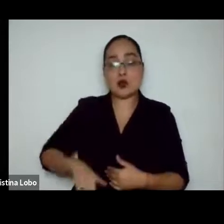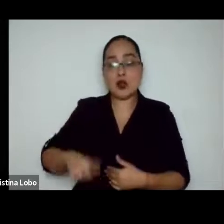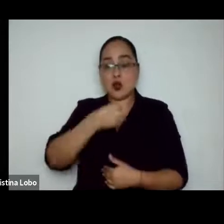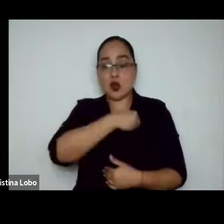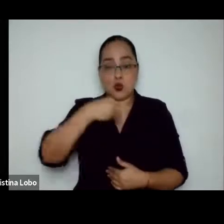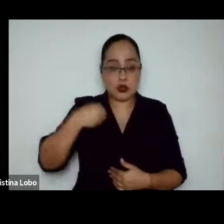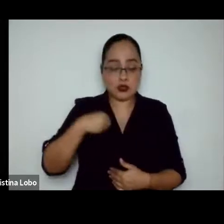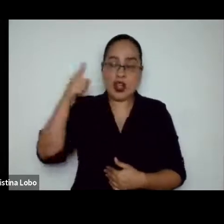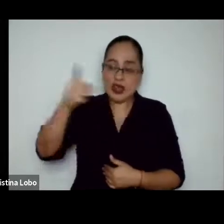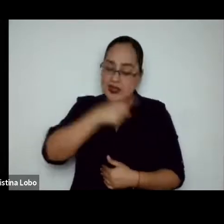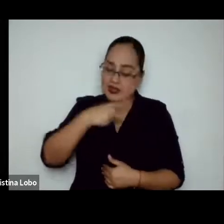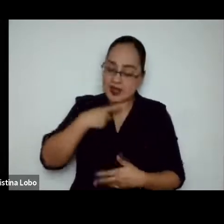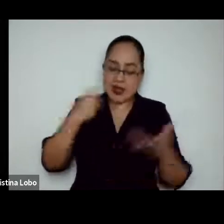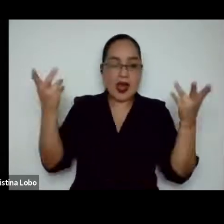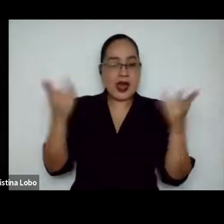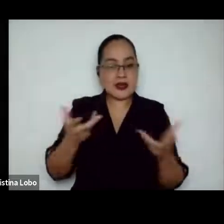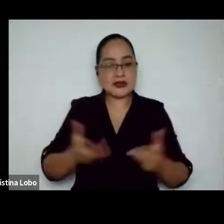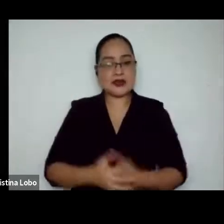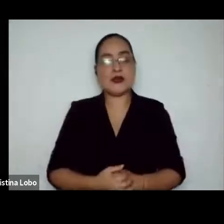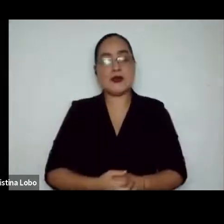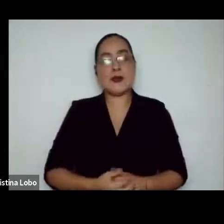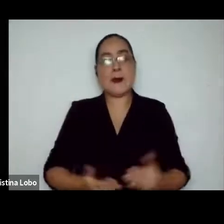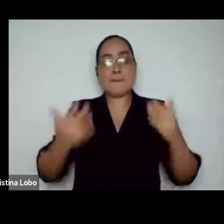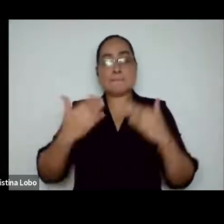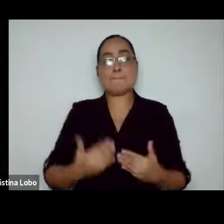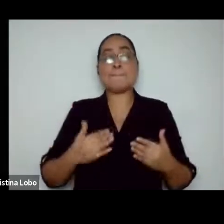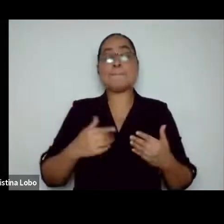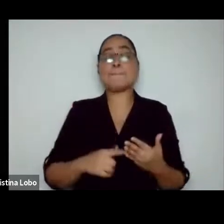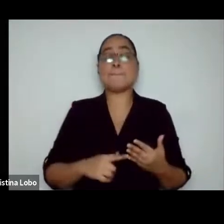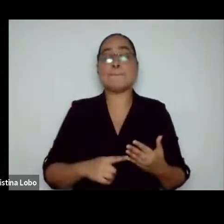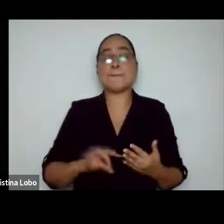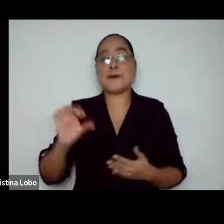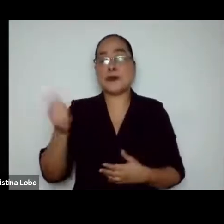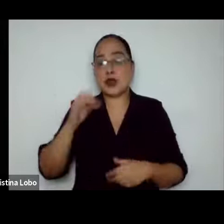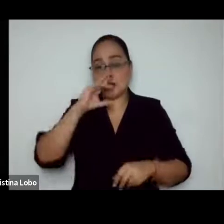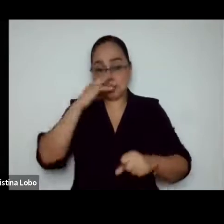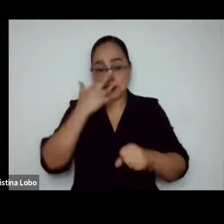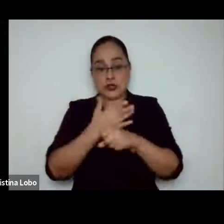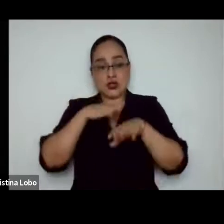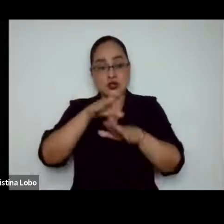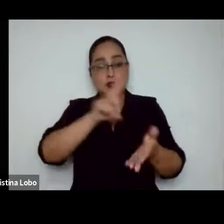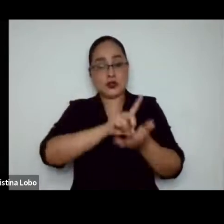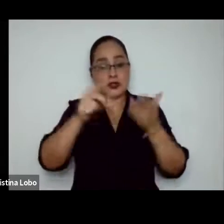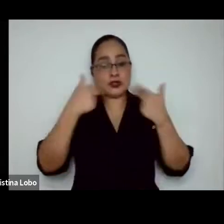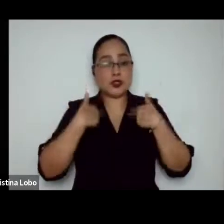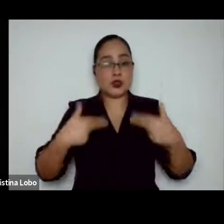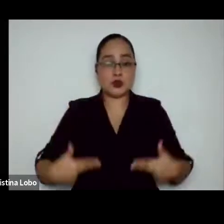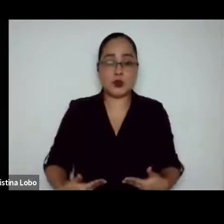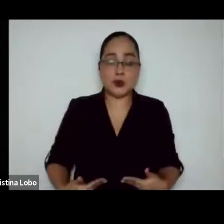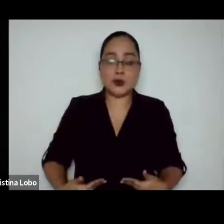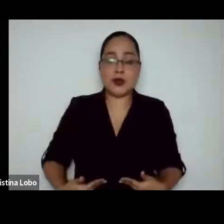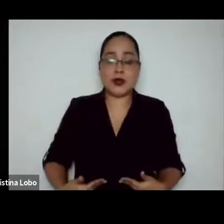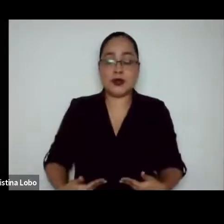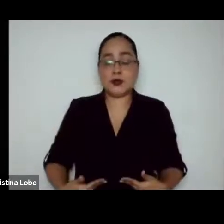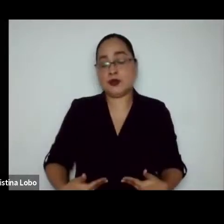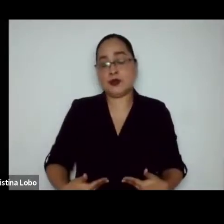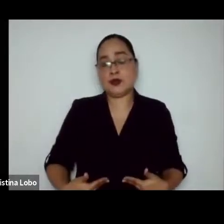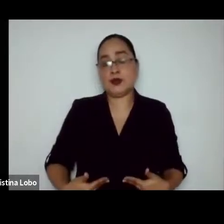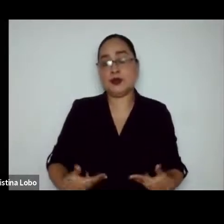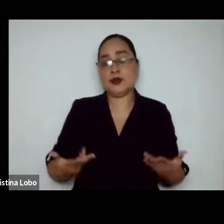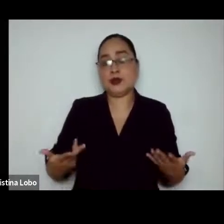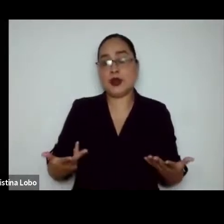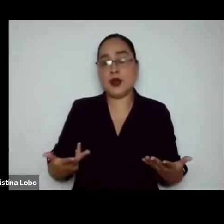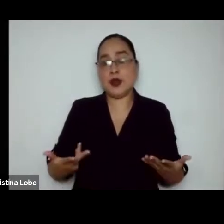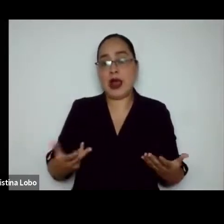hacer. Otra de las funciones, cuando hablamos de derechos humanos en el